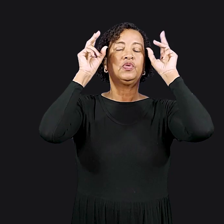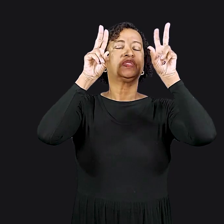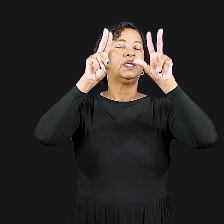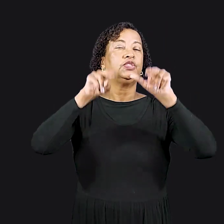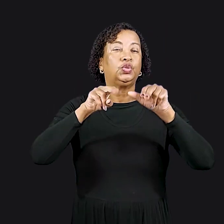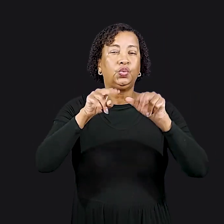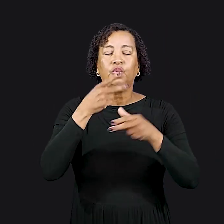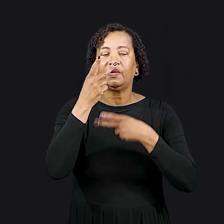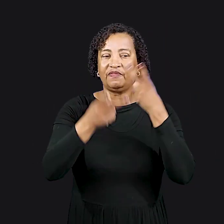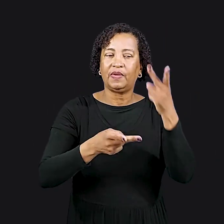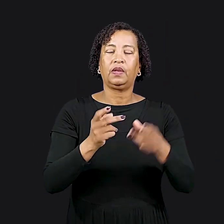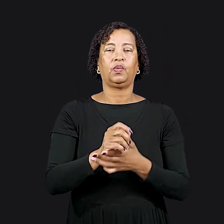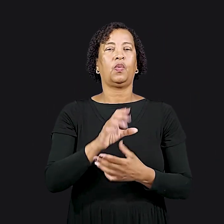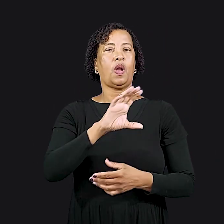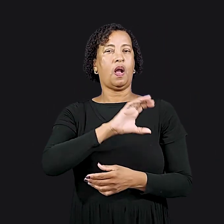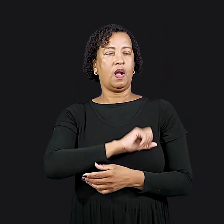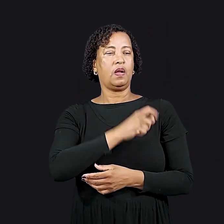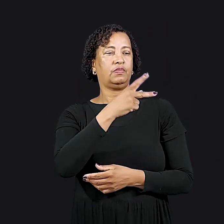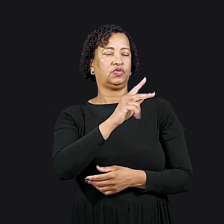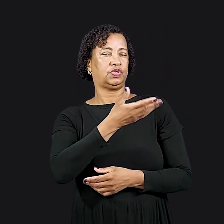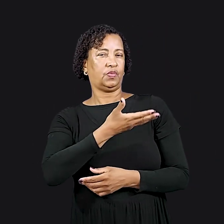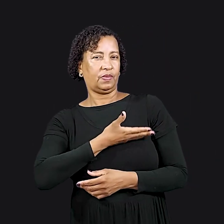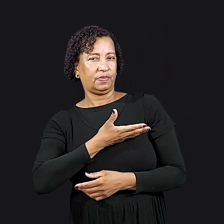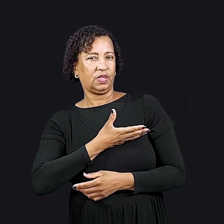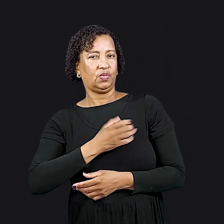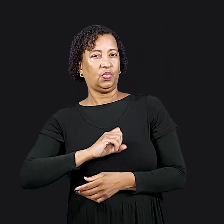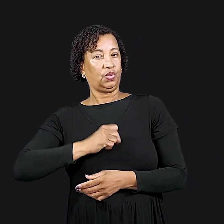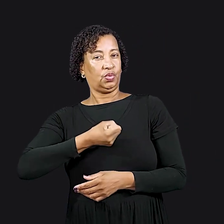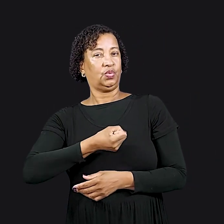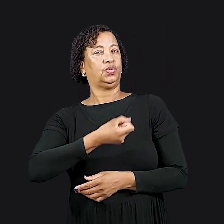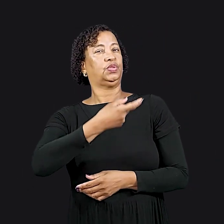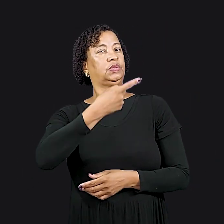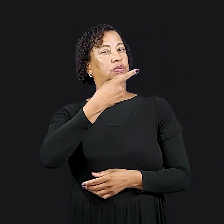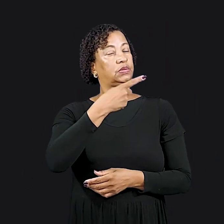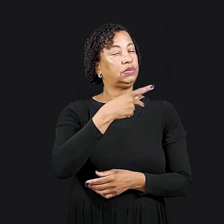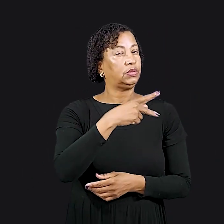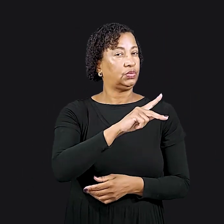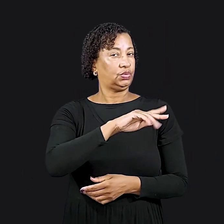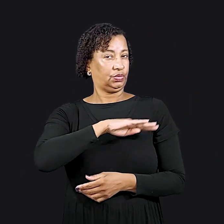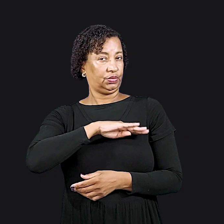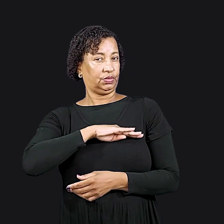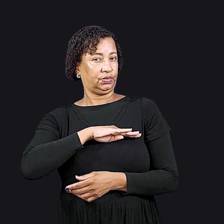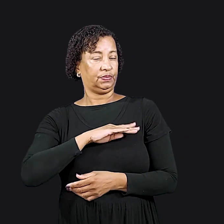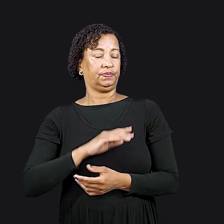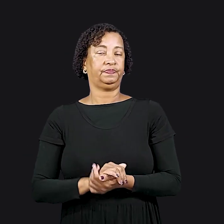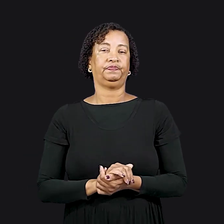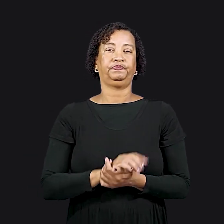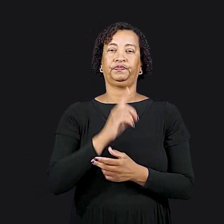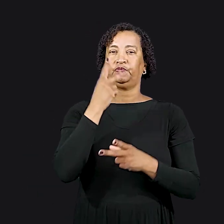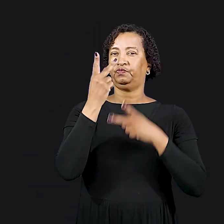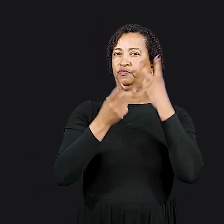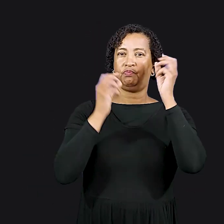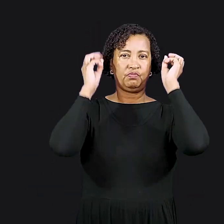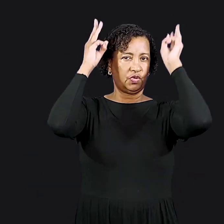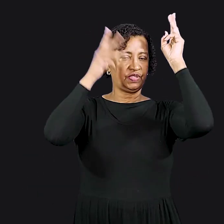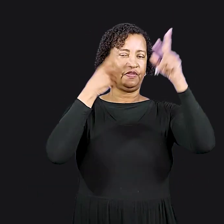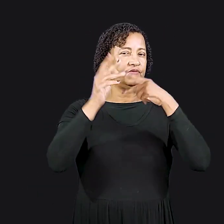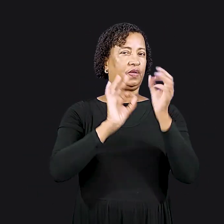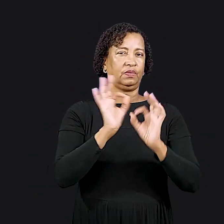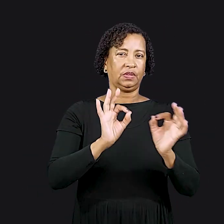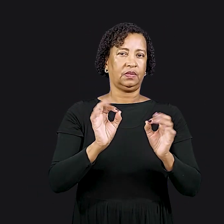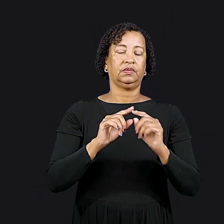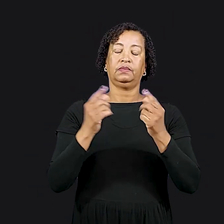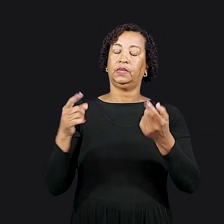seu inimigo. Mas Jesus disse: amem os seus inimigos. Mas existe outra perspectiva para a qual